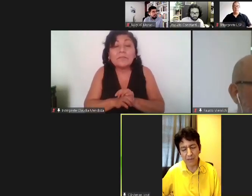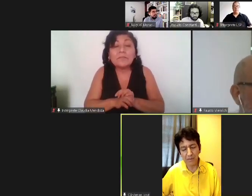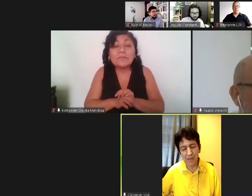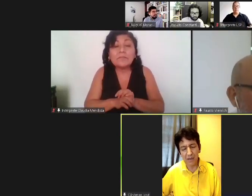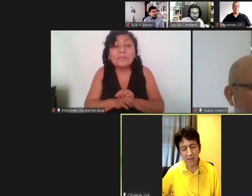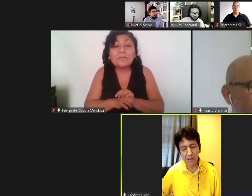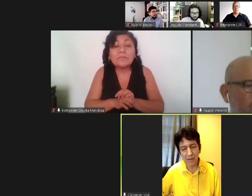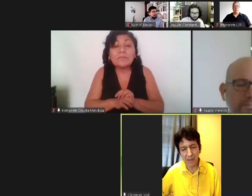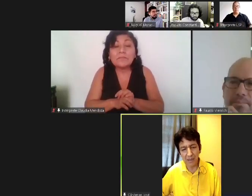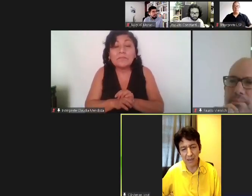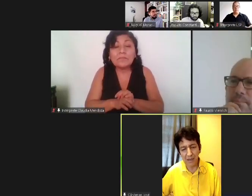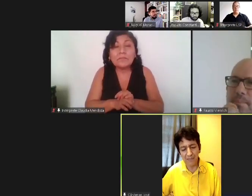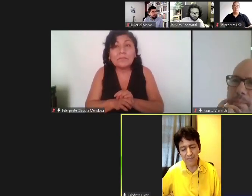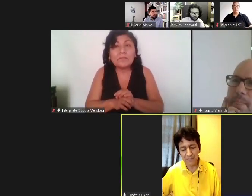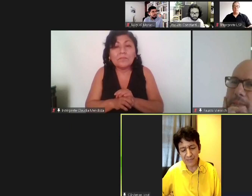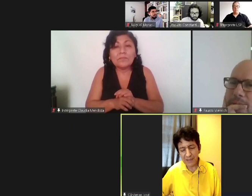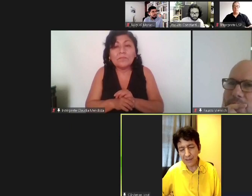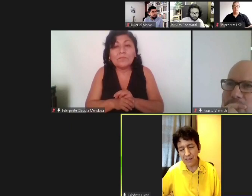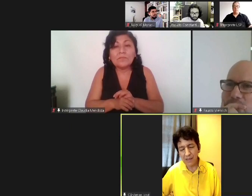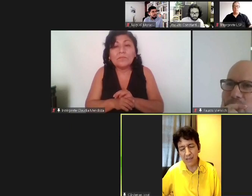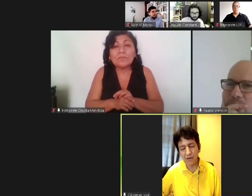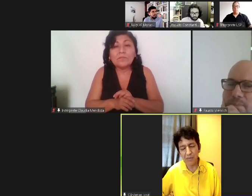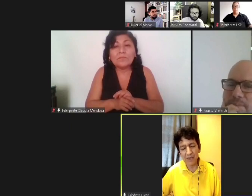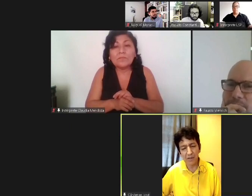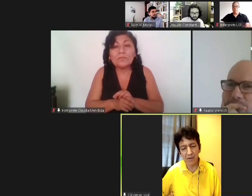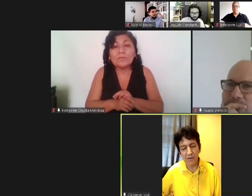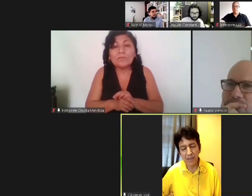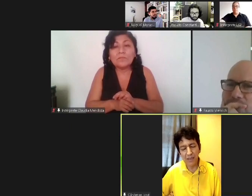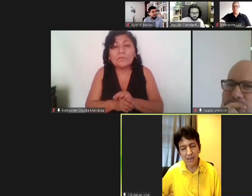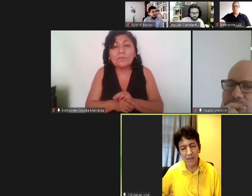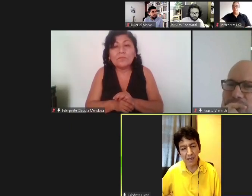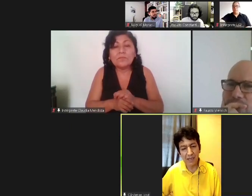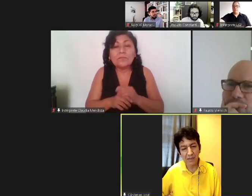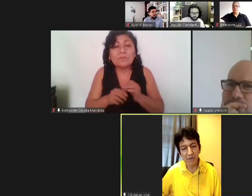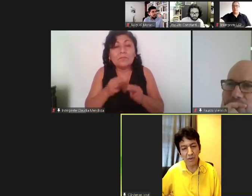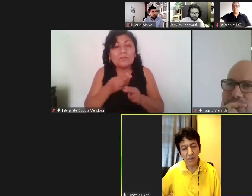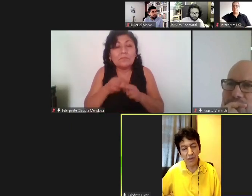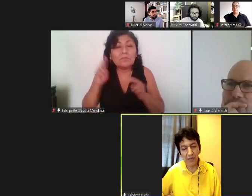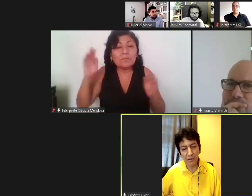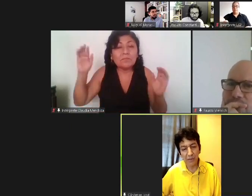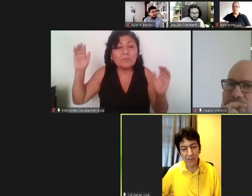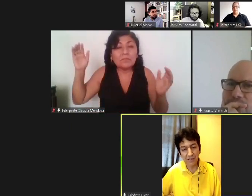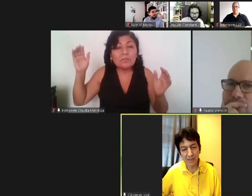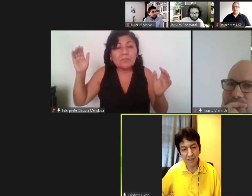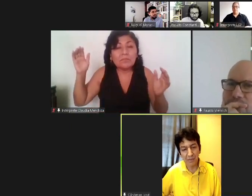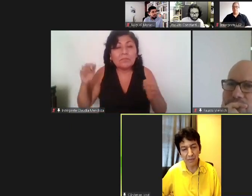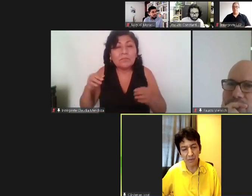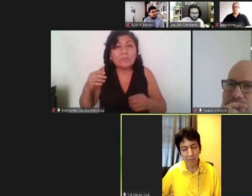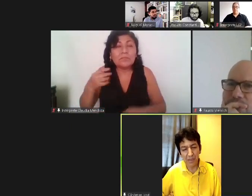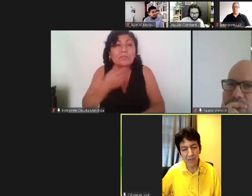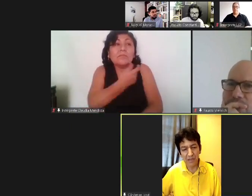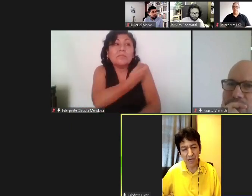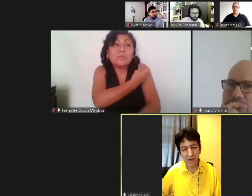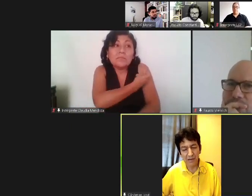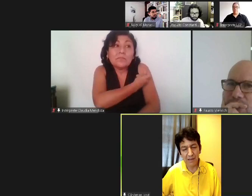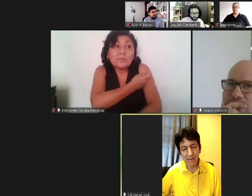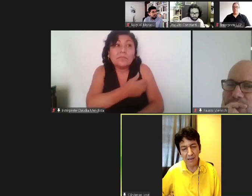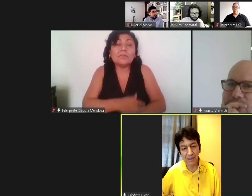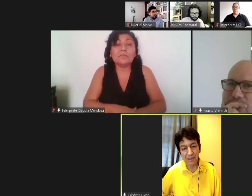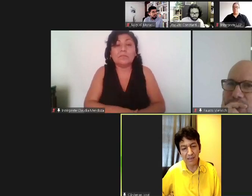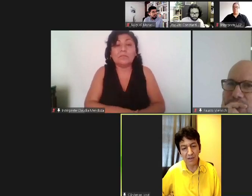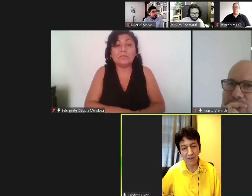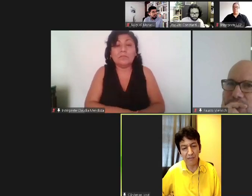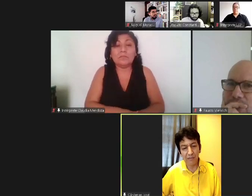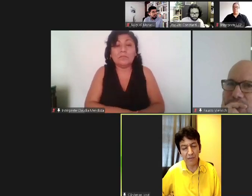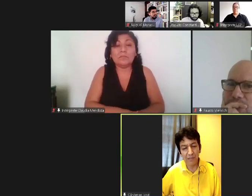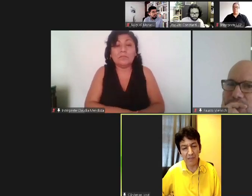hacer una pequeña comparación, en el caso de la vacuna, que se vuelve un bien tan